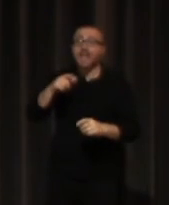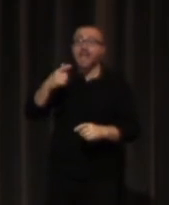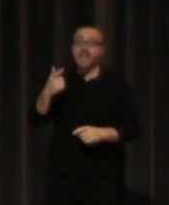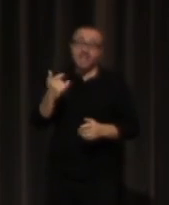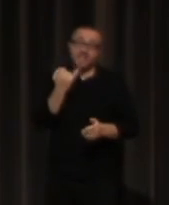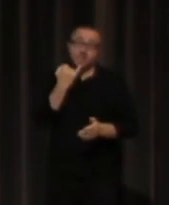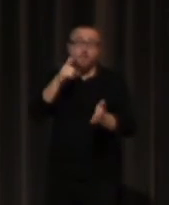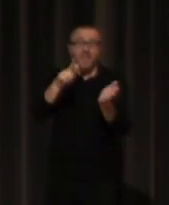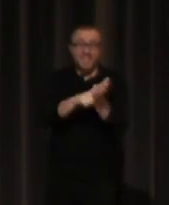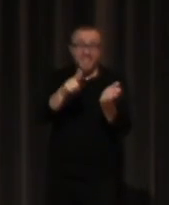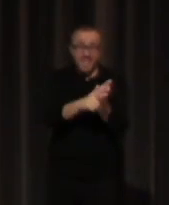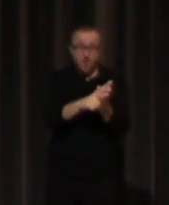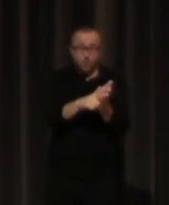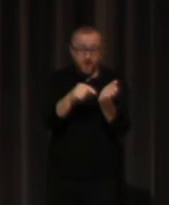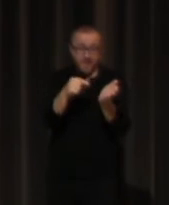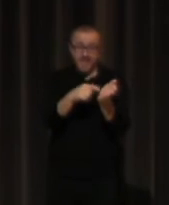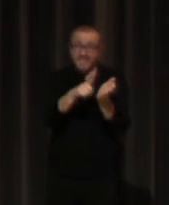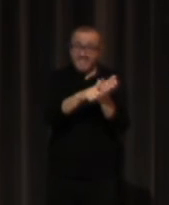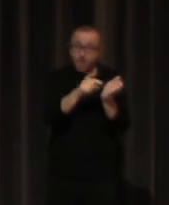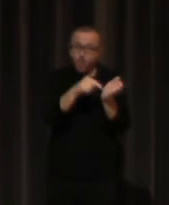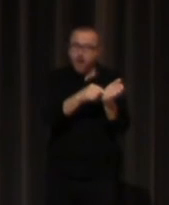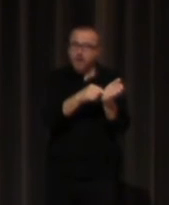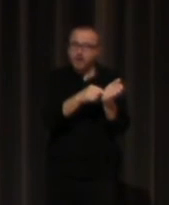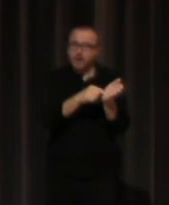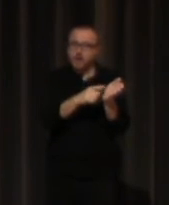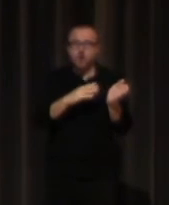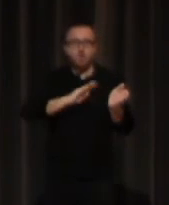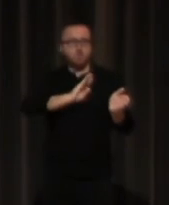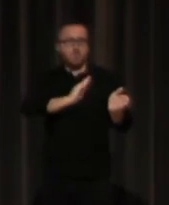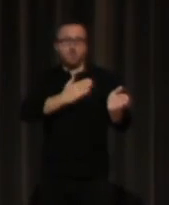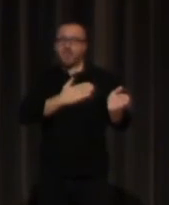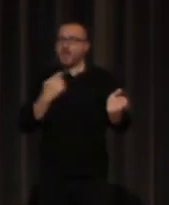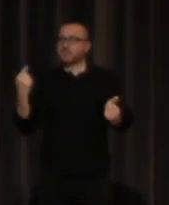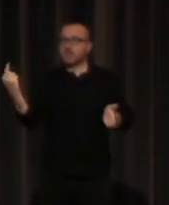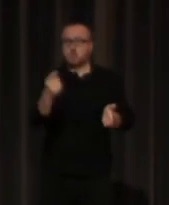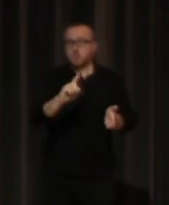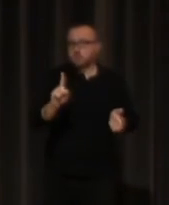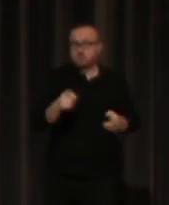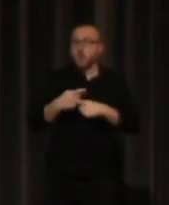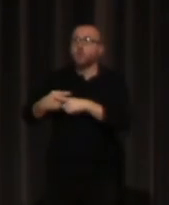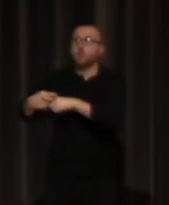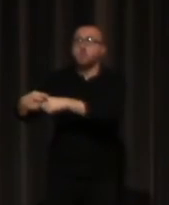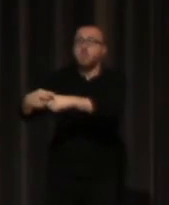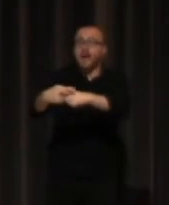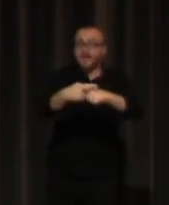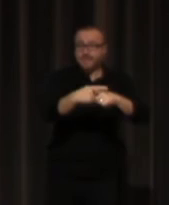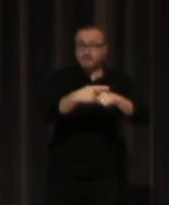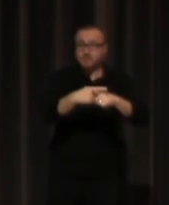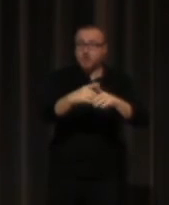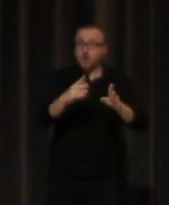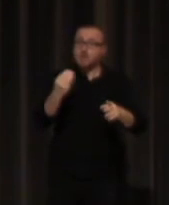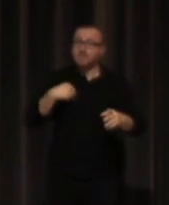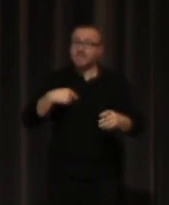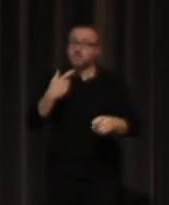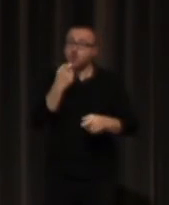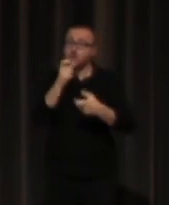que potser realment no ens pertany, però com que no ens pertany, com que no és part de nosaltres, té la possibilitat de crear les